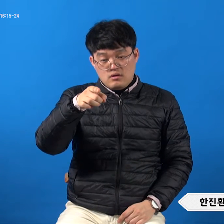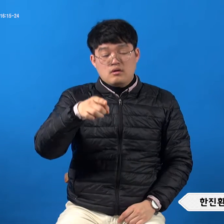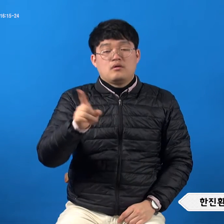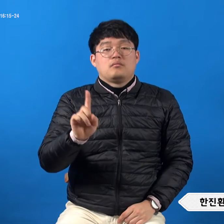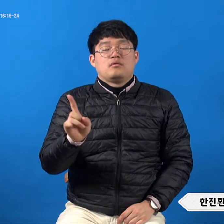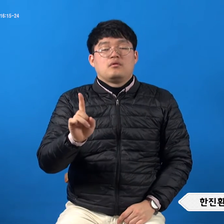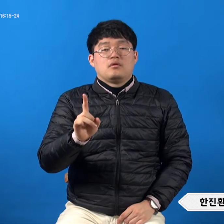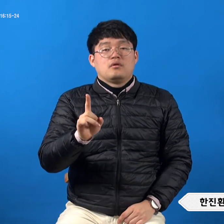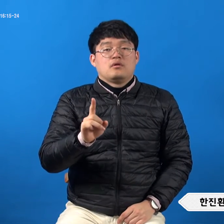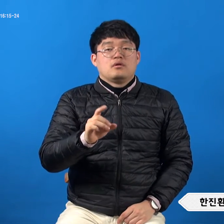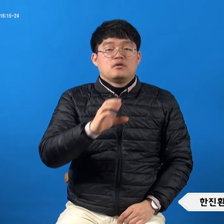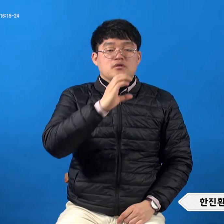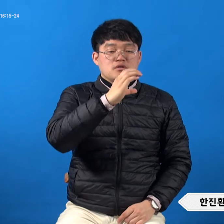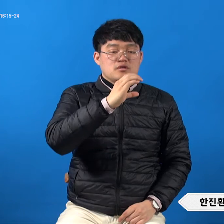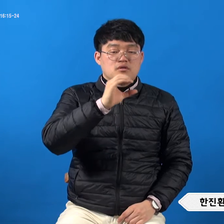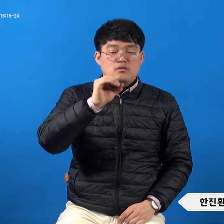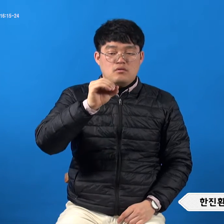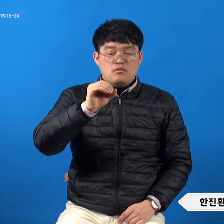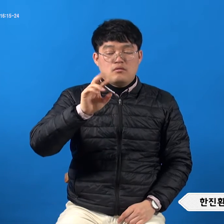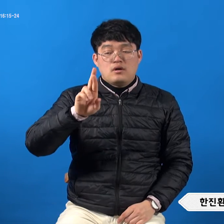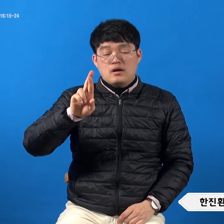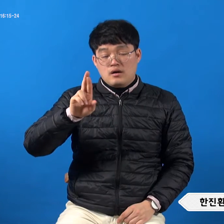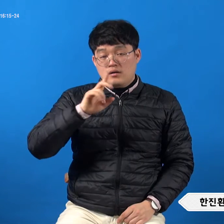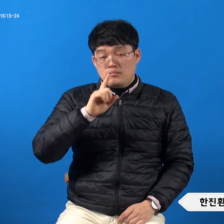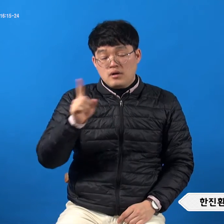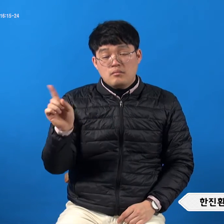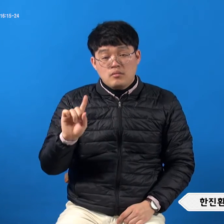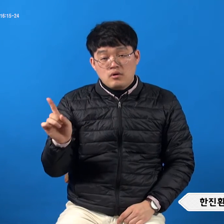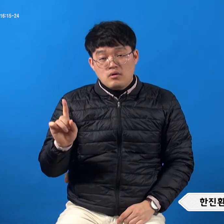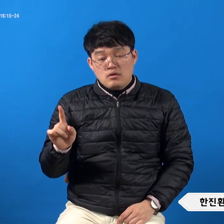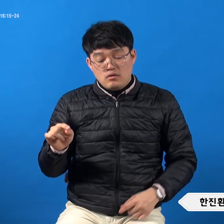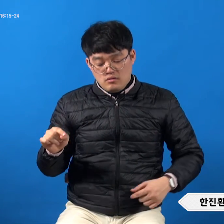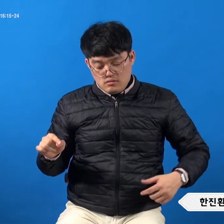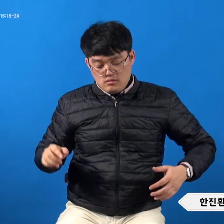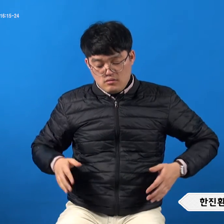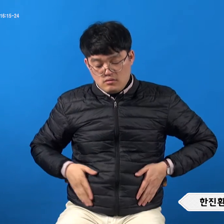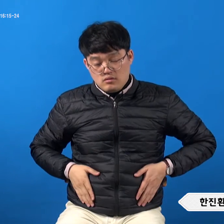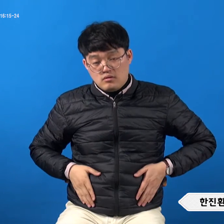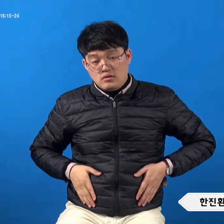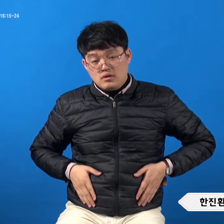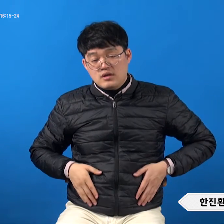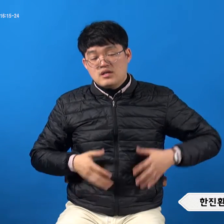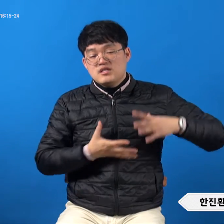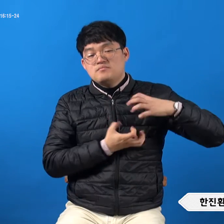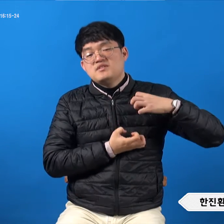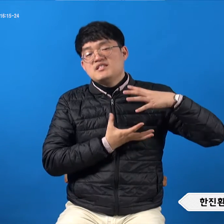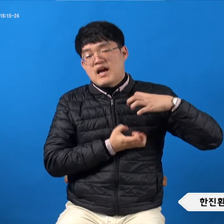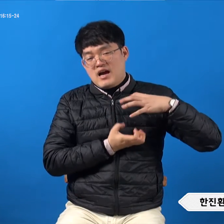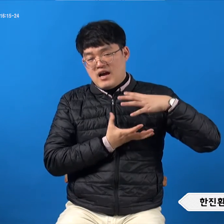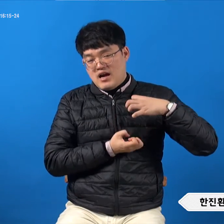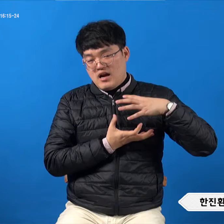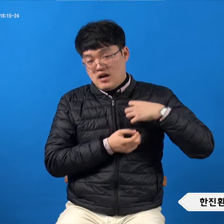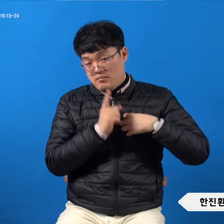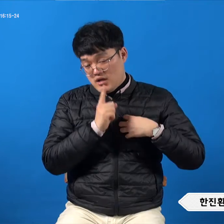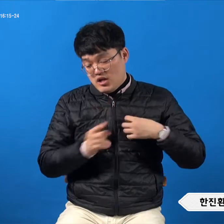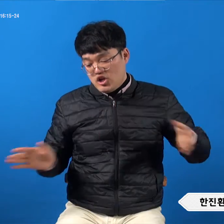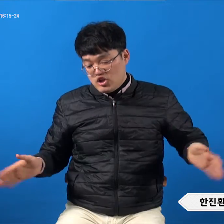C-O-R, 그건 심장이라는 뜻입니다. 그러니까 격려는 심장을 주는